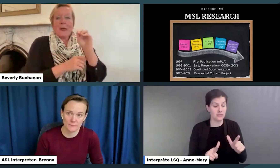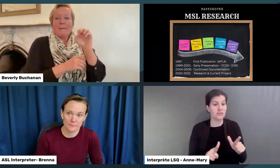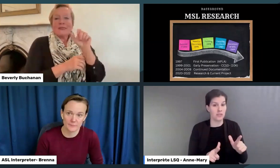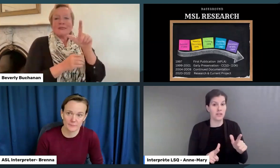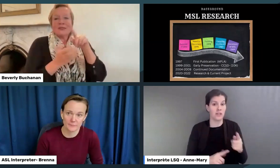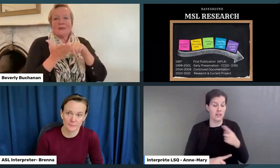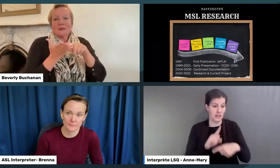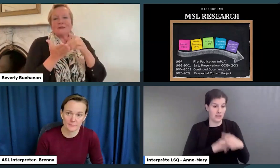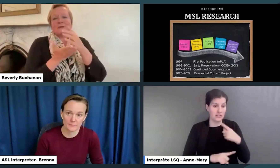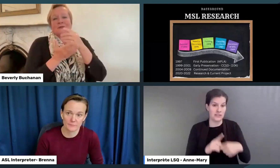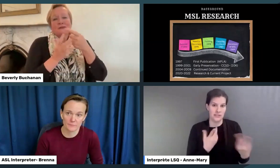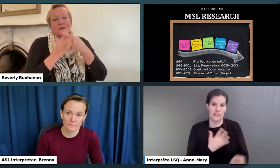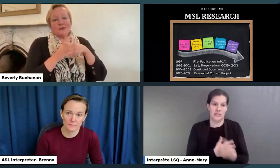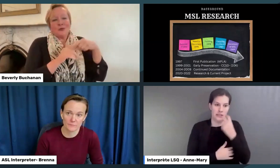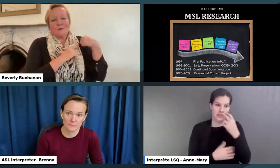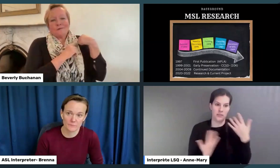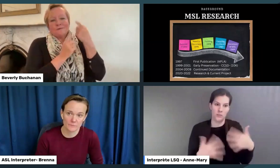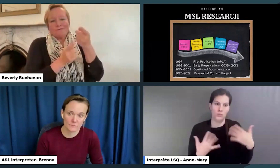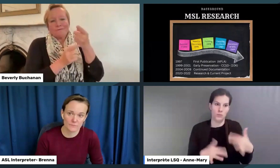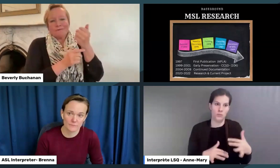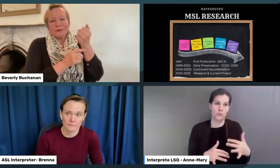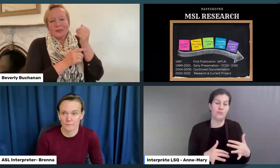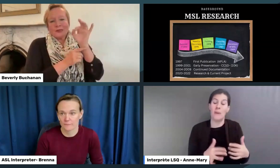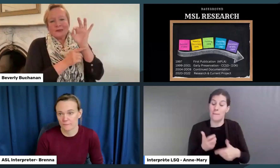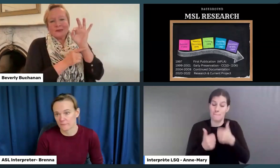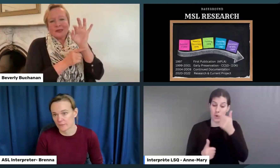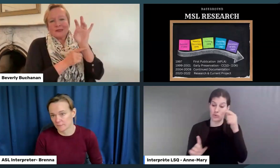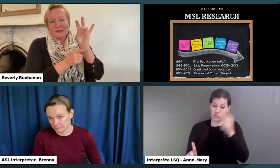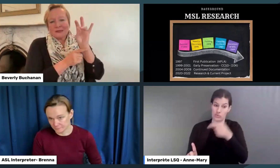des signes qui sont en péril.